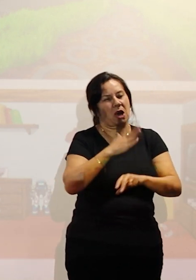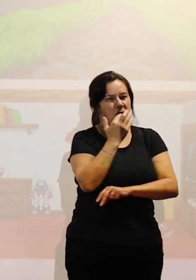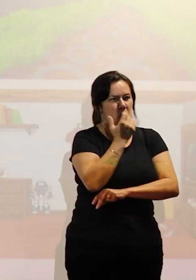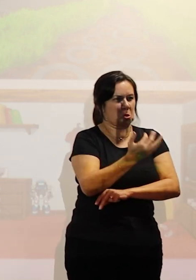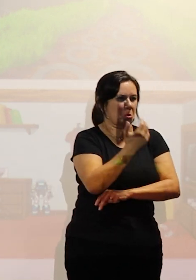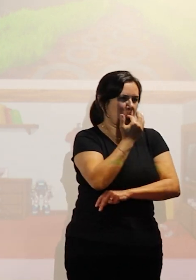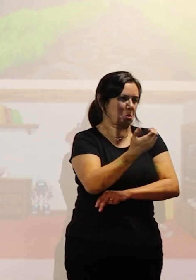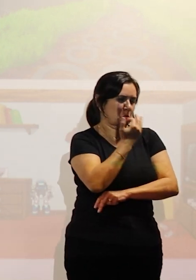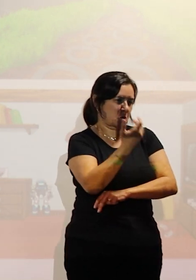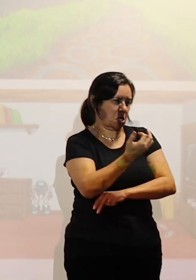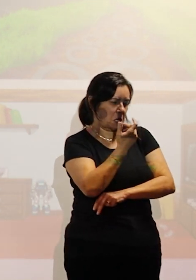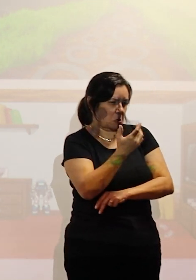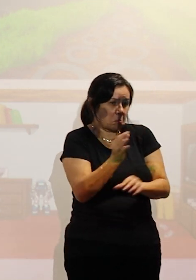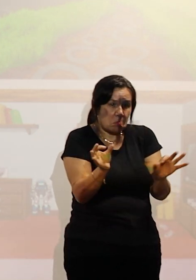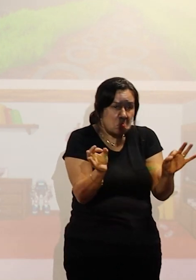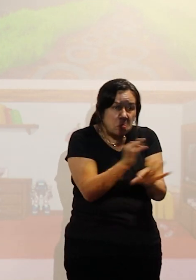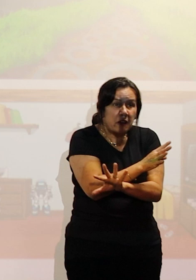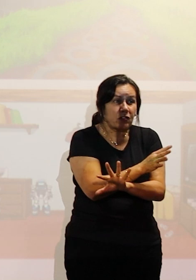ali cartoonizado.